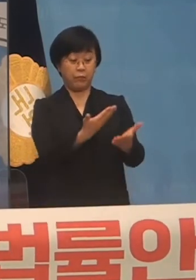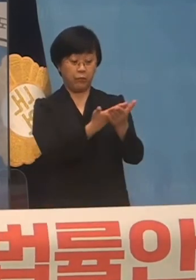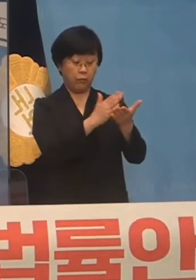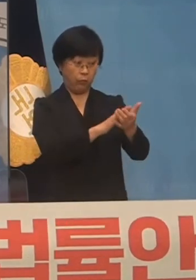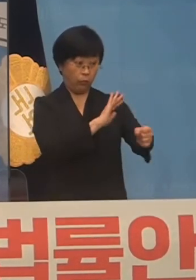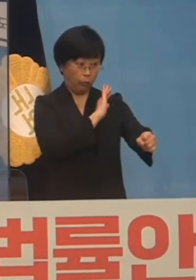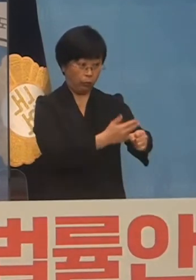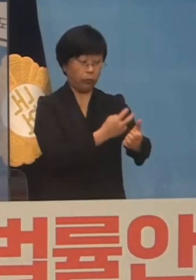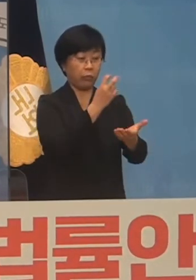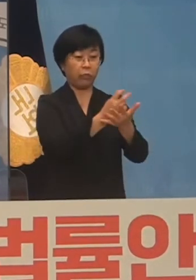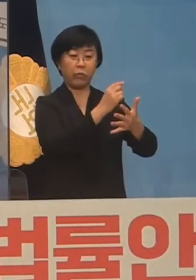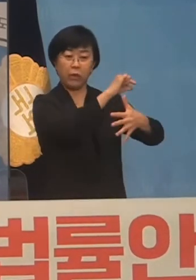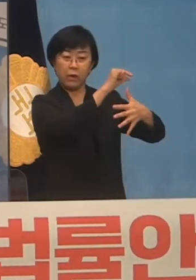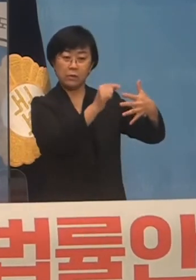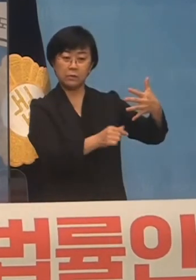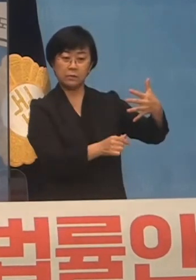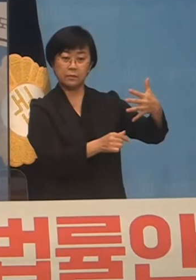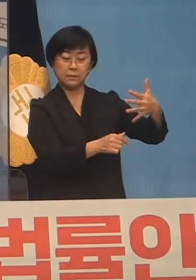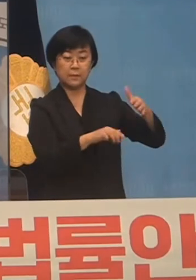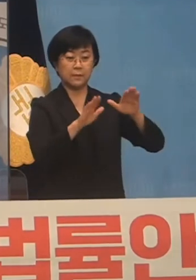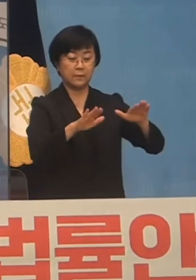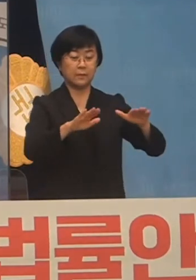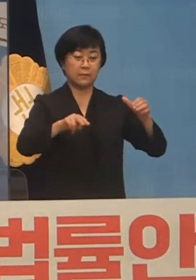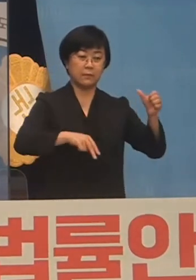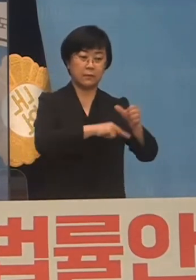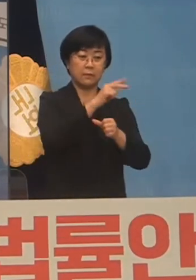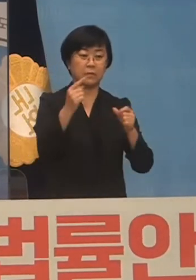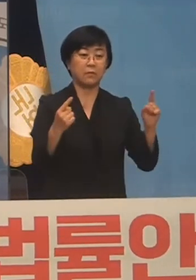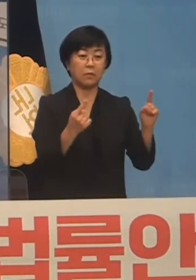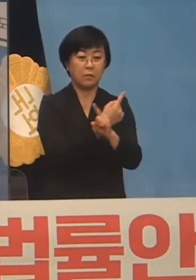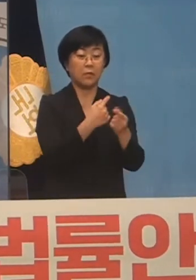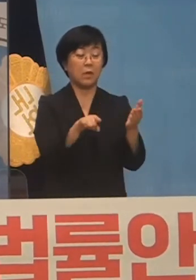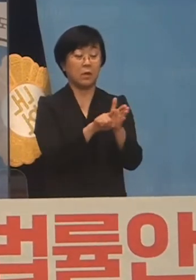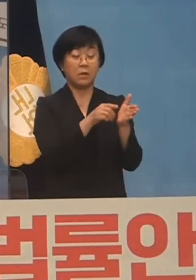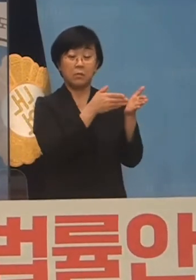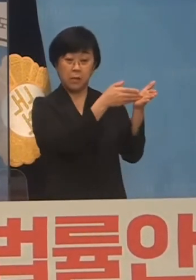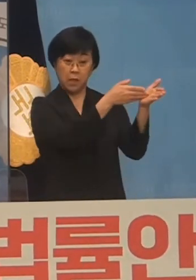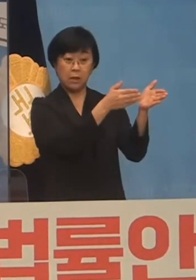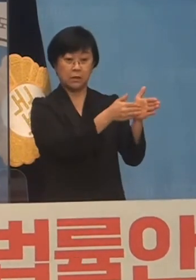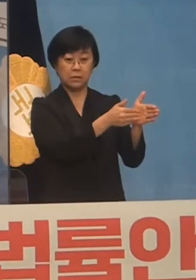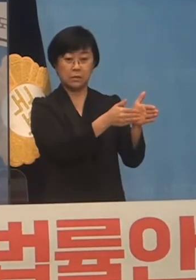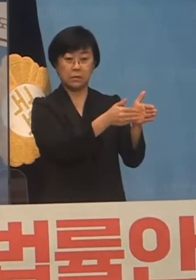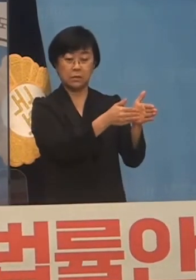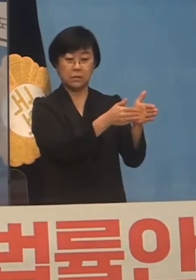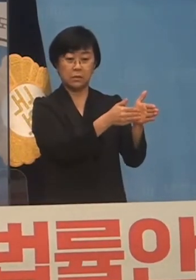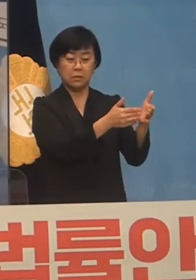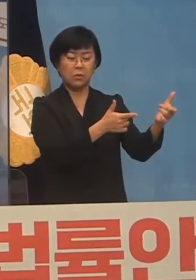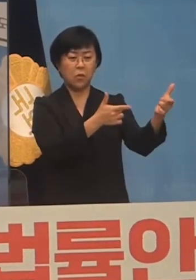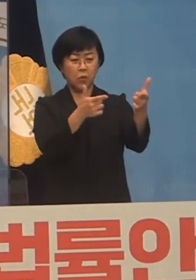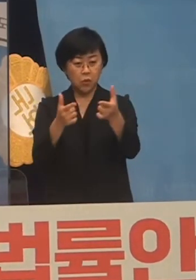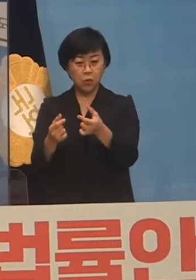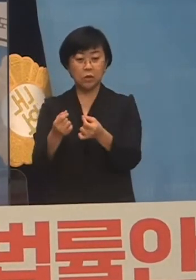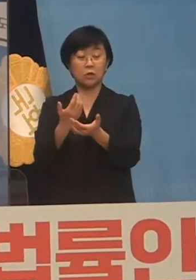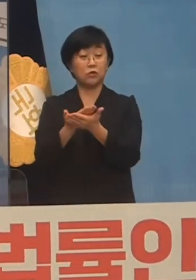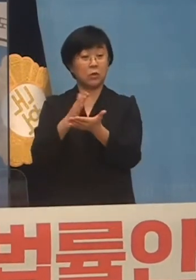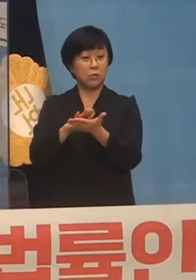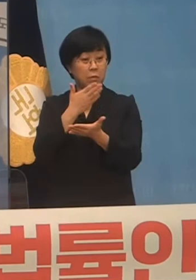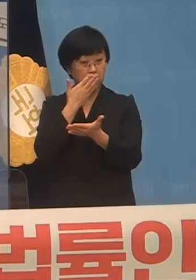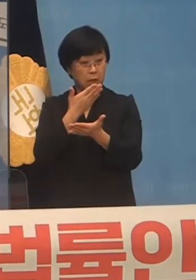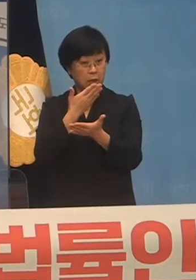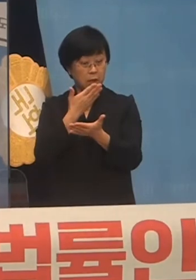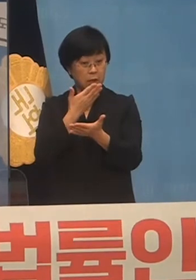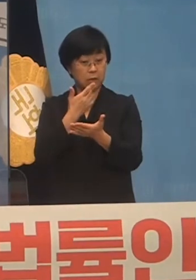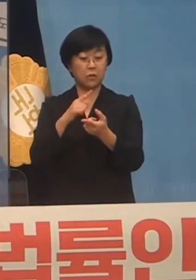수비할 권리 법안은 이와 같은 현실을 바꿔보자는 의도로 만들어진 것입니다. 누구나 수리를 할 수 있고